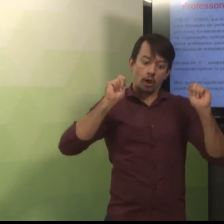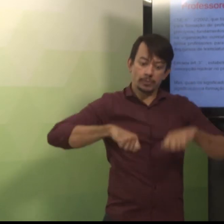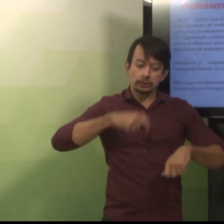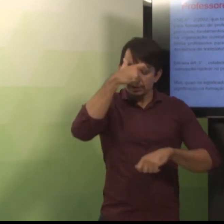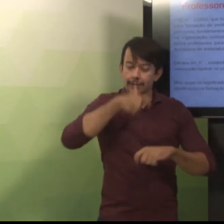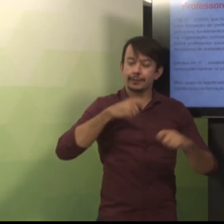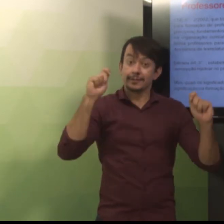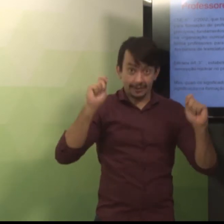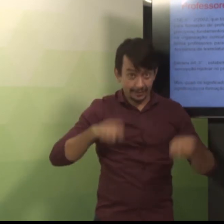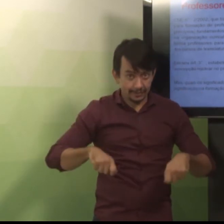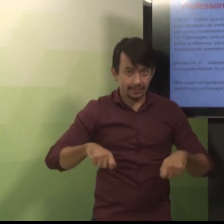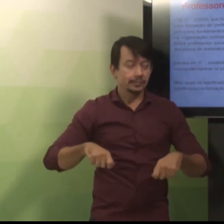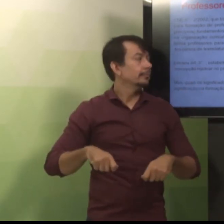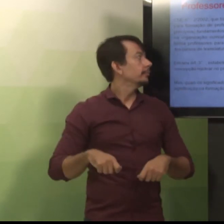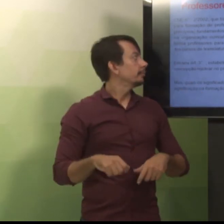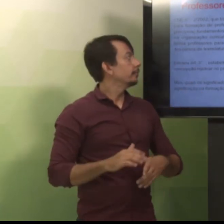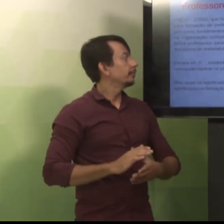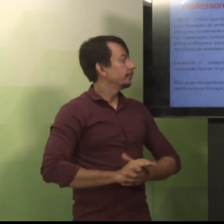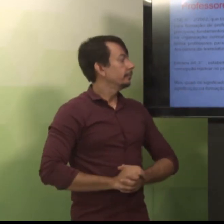Então, isso é competência.